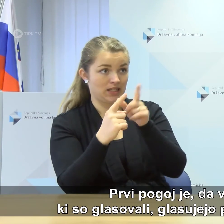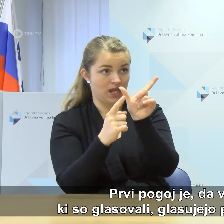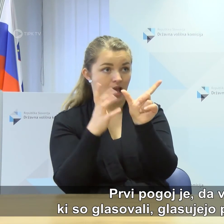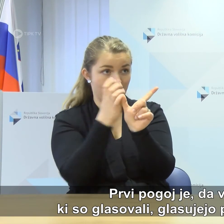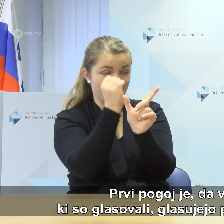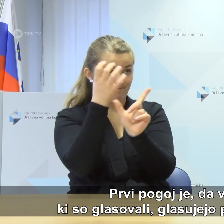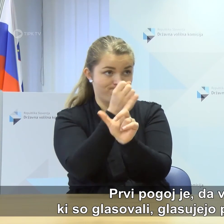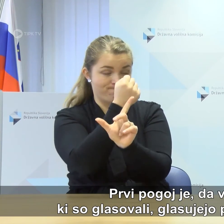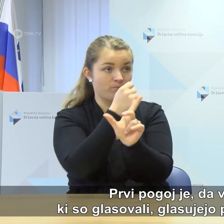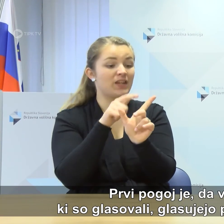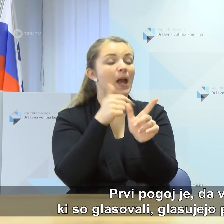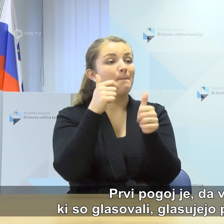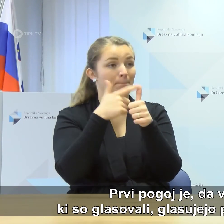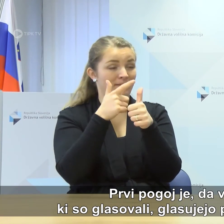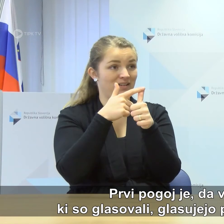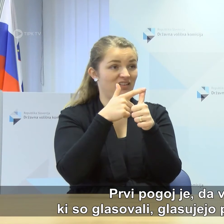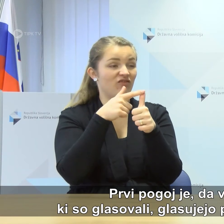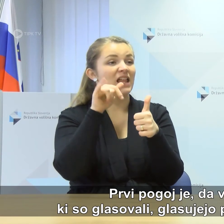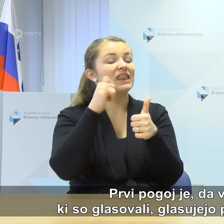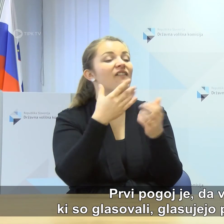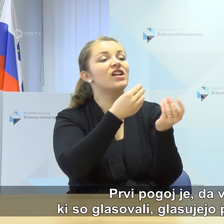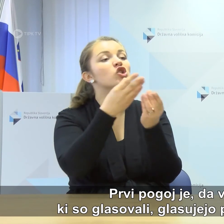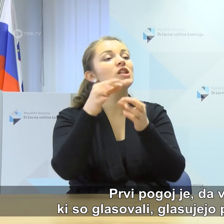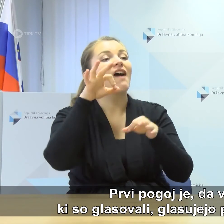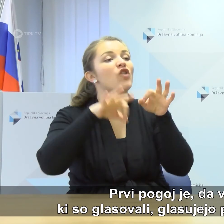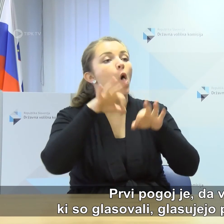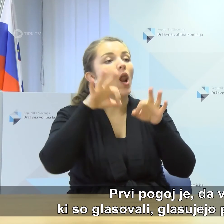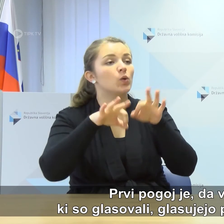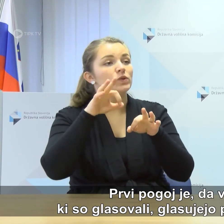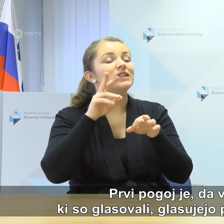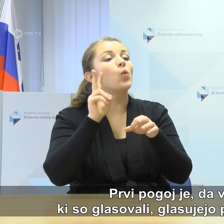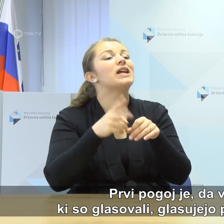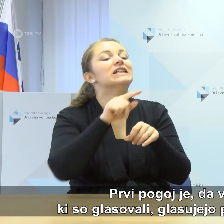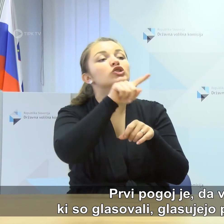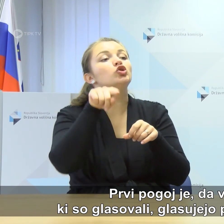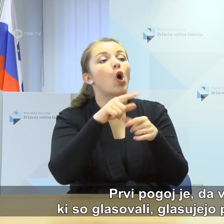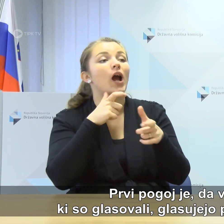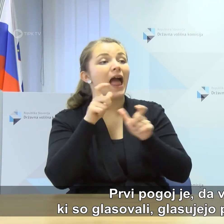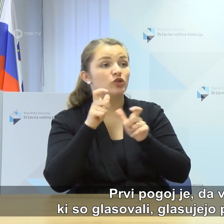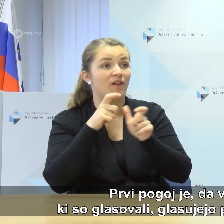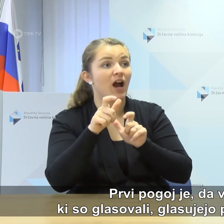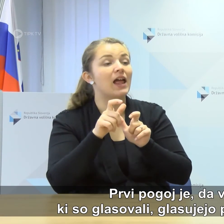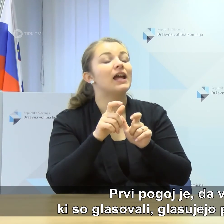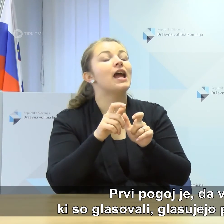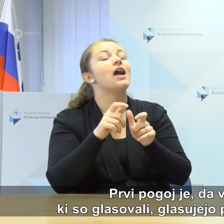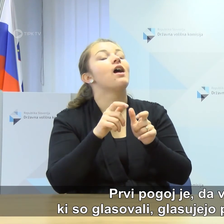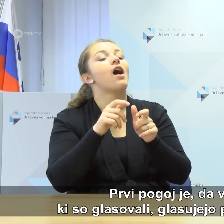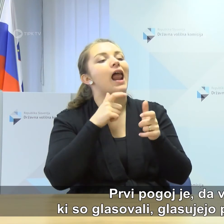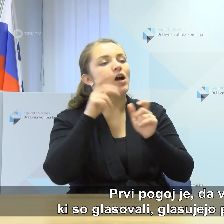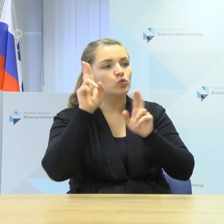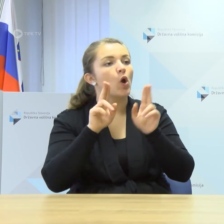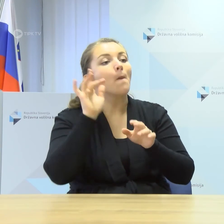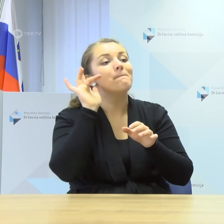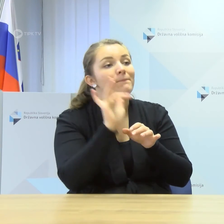da večina volivcev, ki so glasovali, glasujejo proti uveljavitvi zakona. In